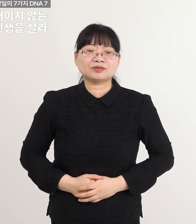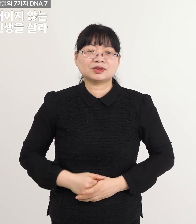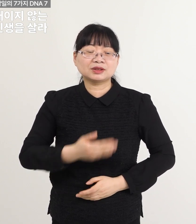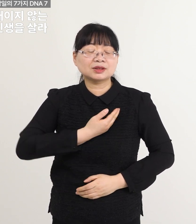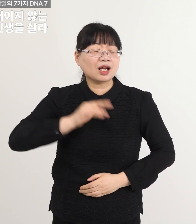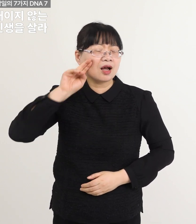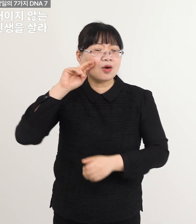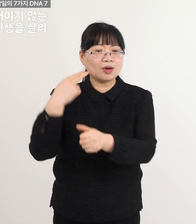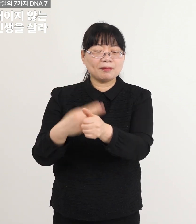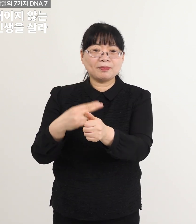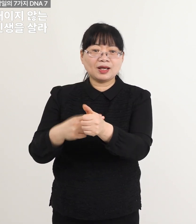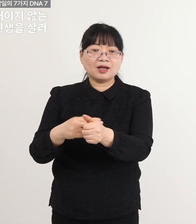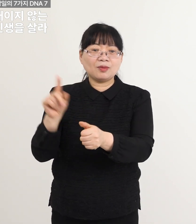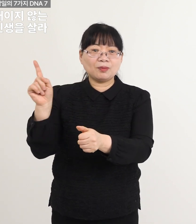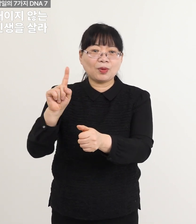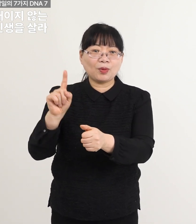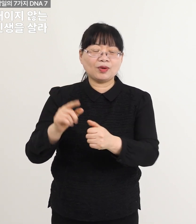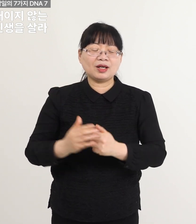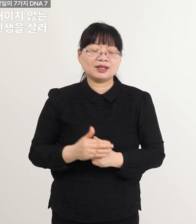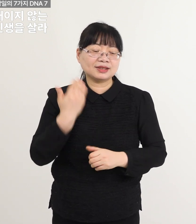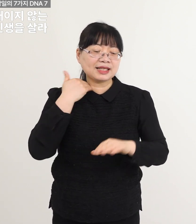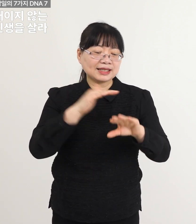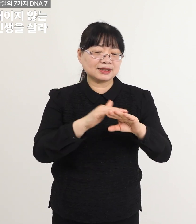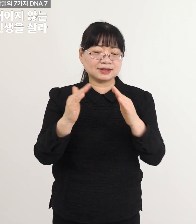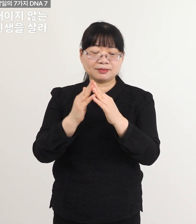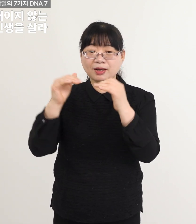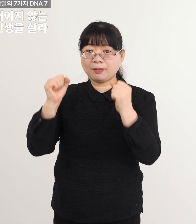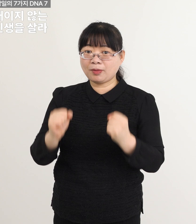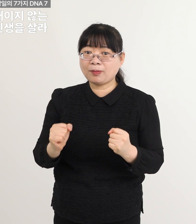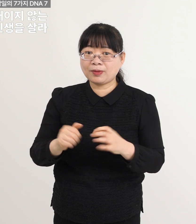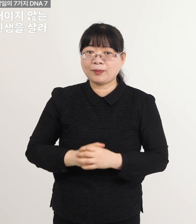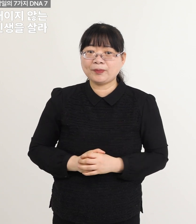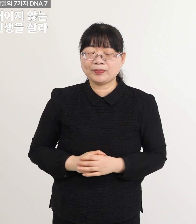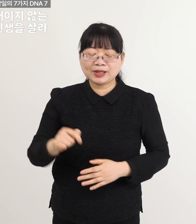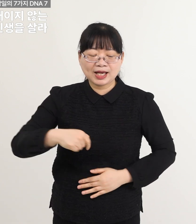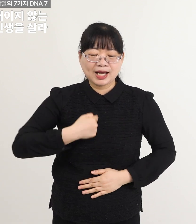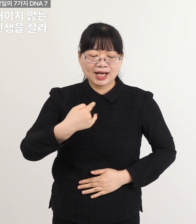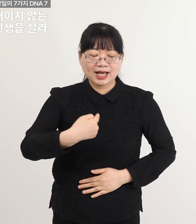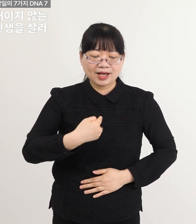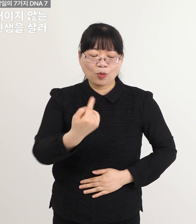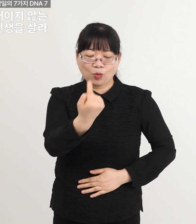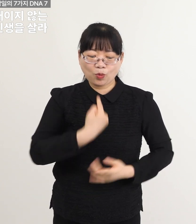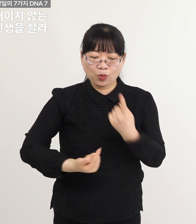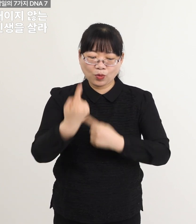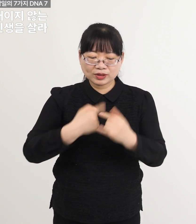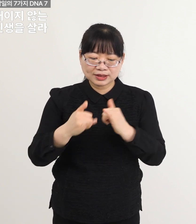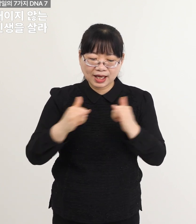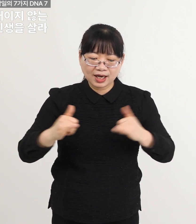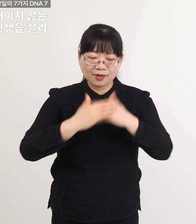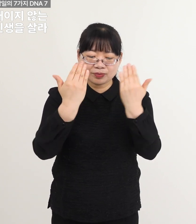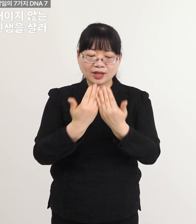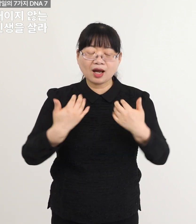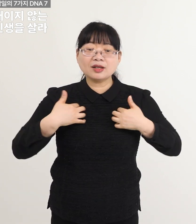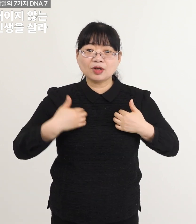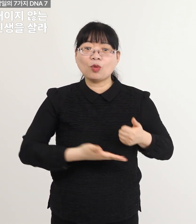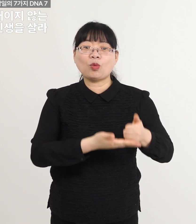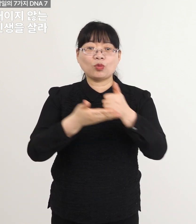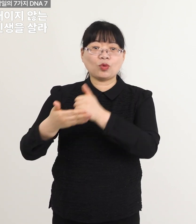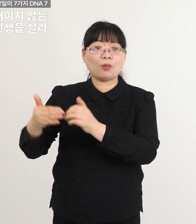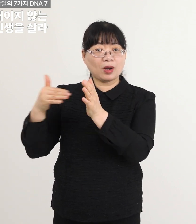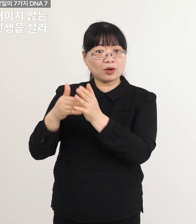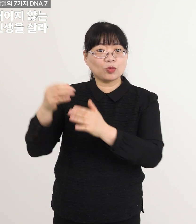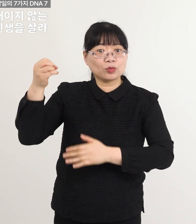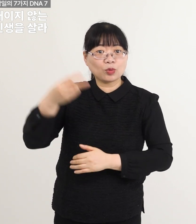사도 바울은 이 셋집에 머물면서 자기에게 오는 사람을 다 영접하고